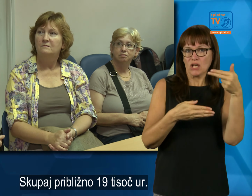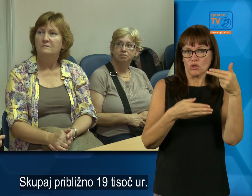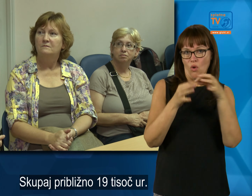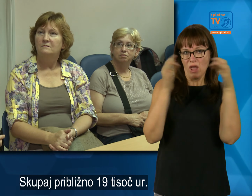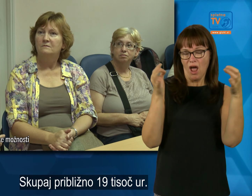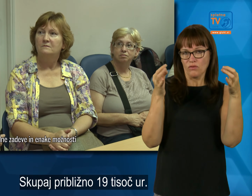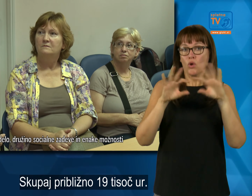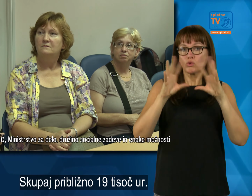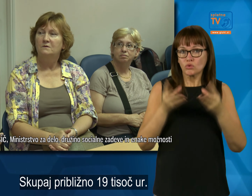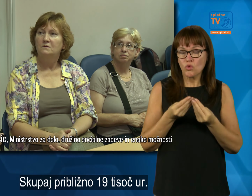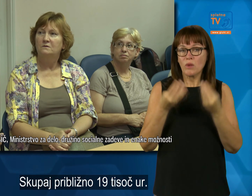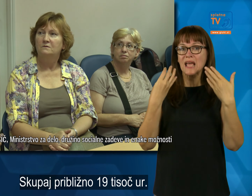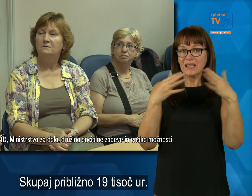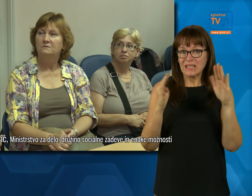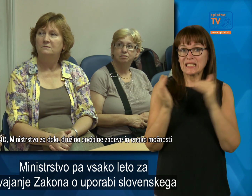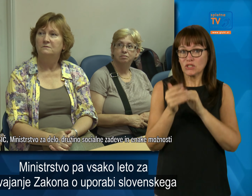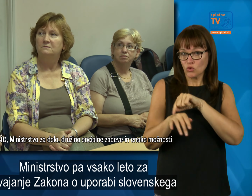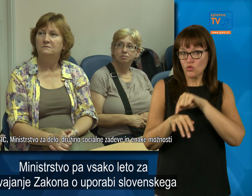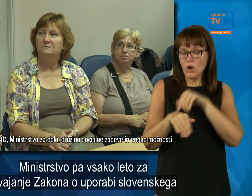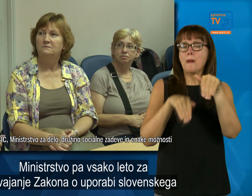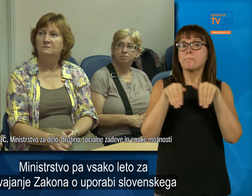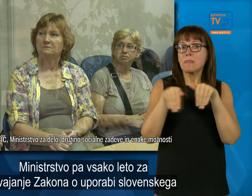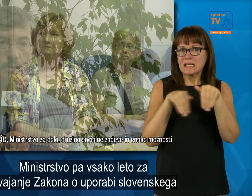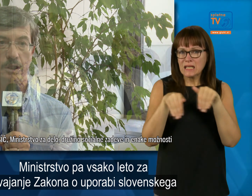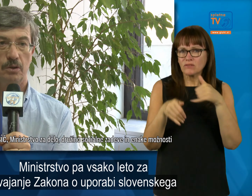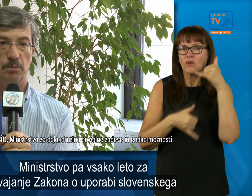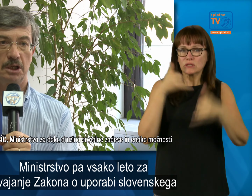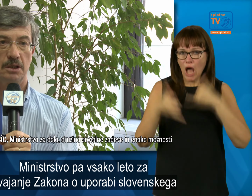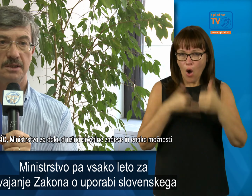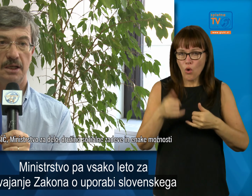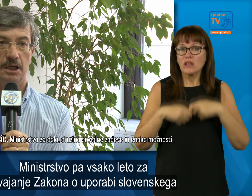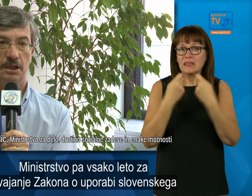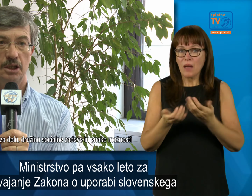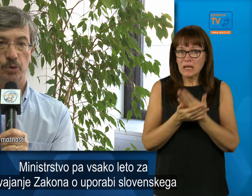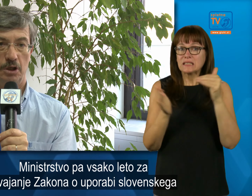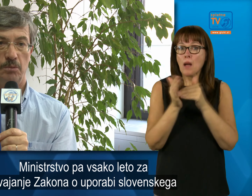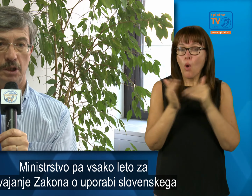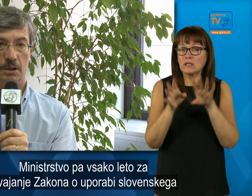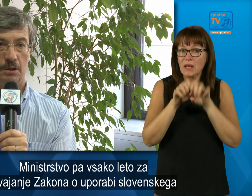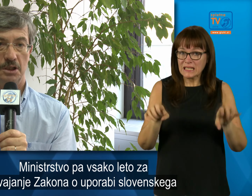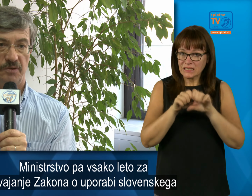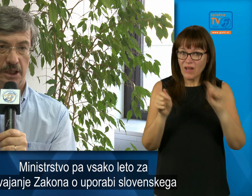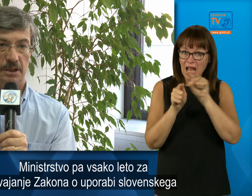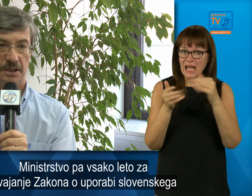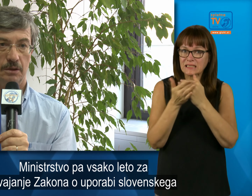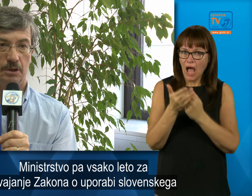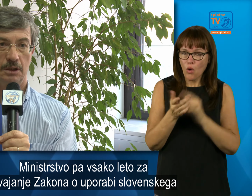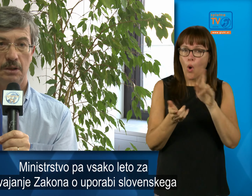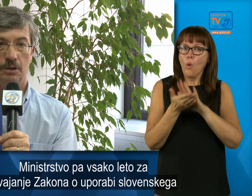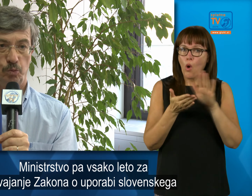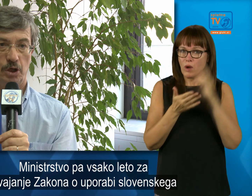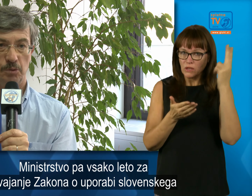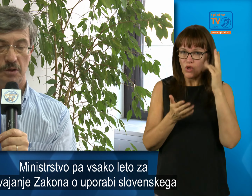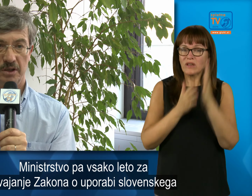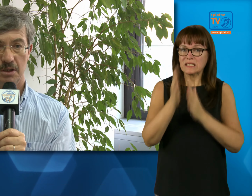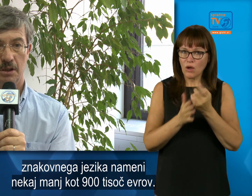Skupaj približno 19 000 ur. Ministrstvo pa vsako leto namenja za potrebe izvajanja zakona